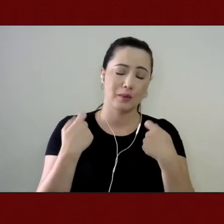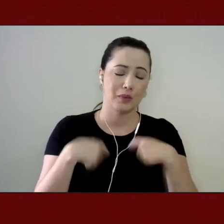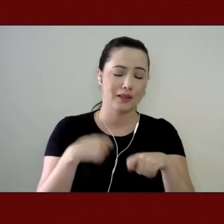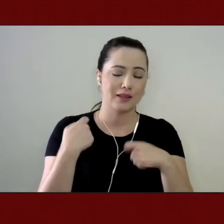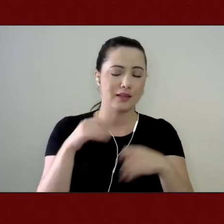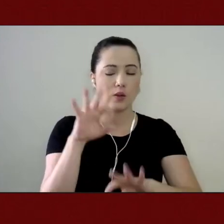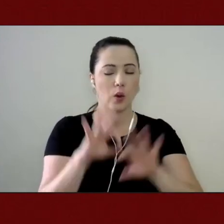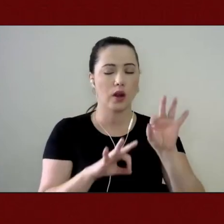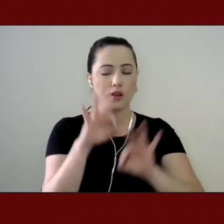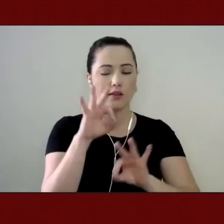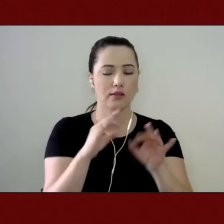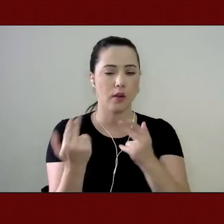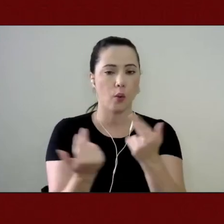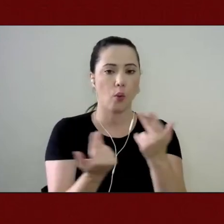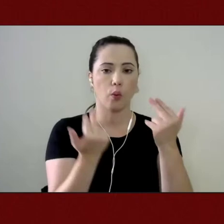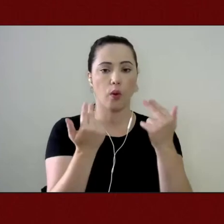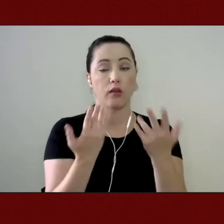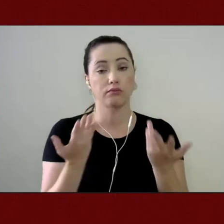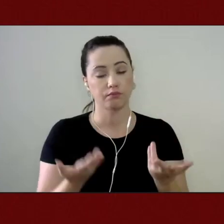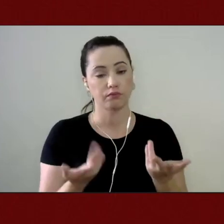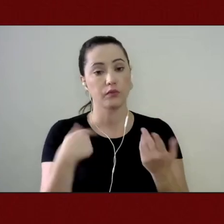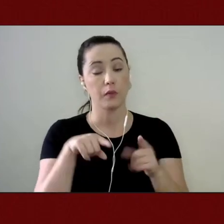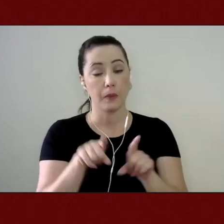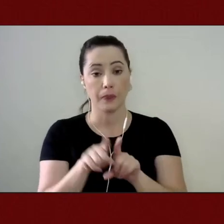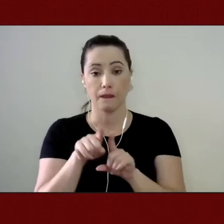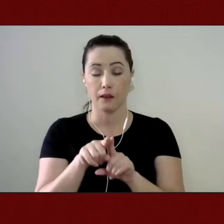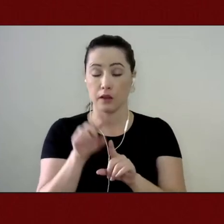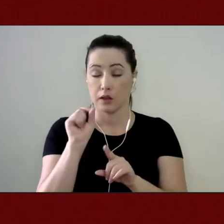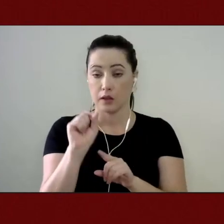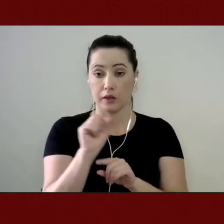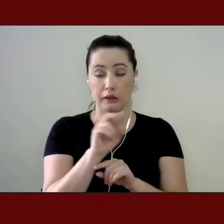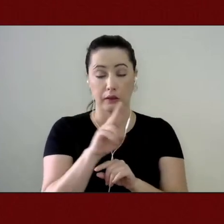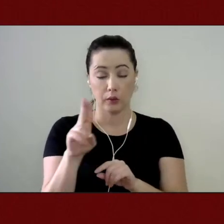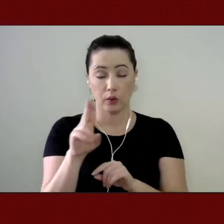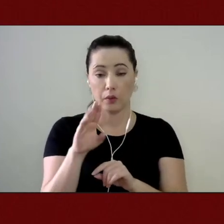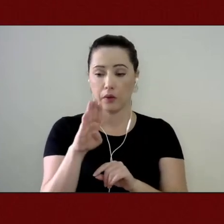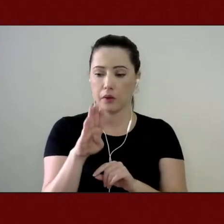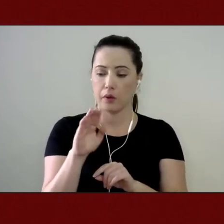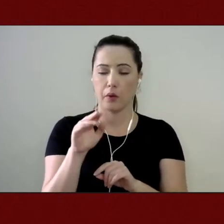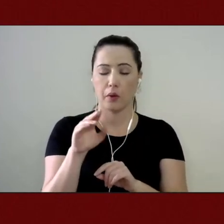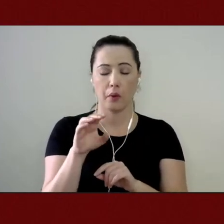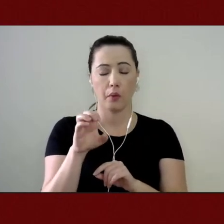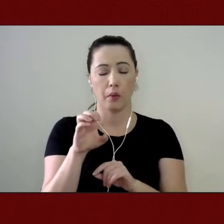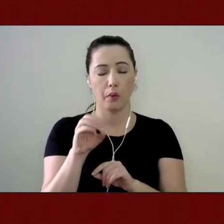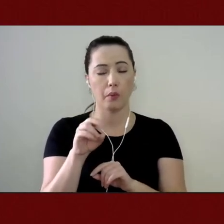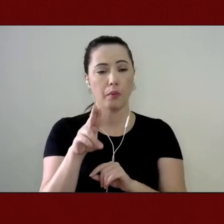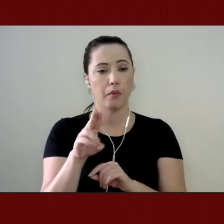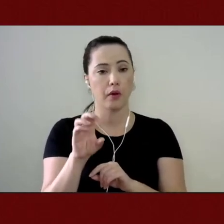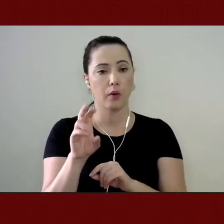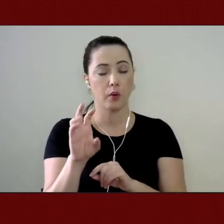organização e controle, a chamada bolchevização. O encontro